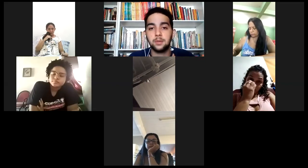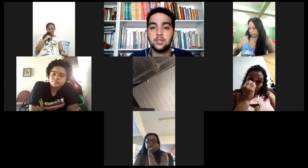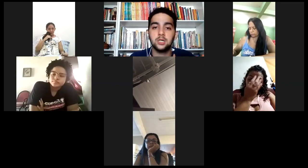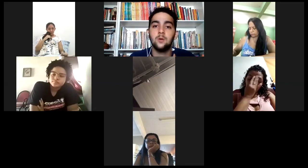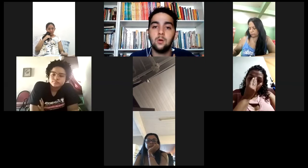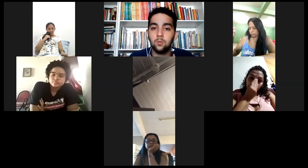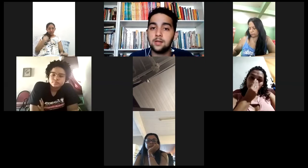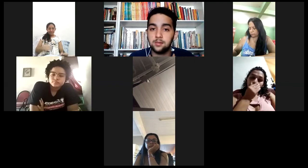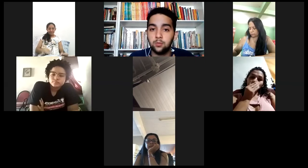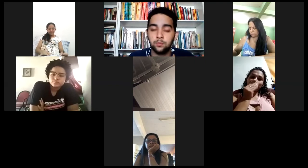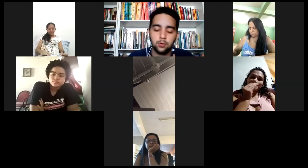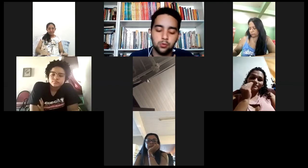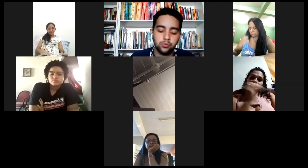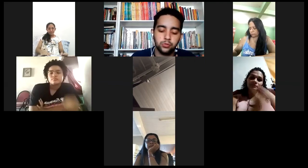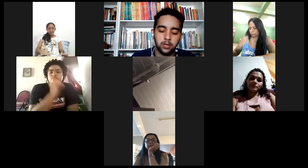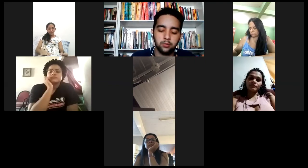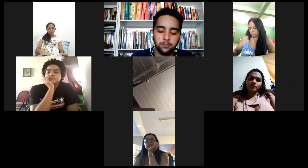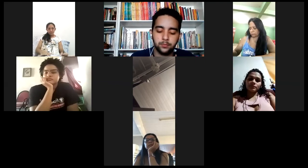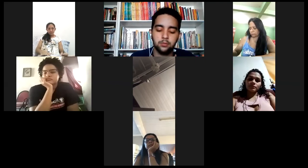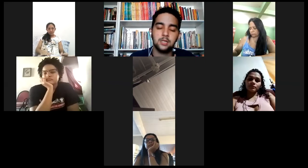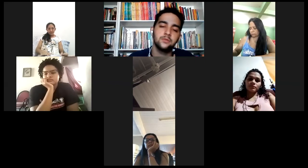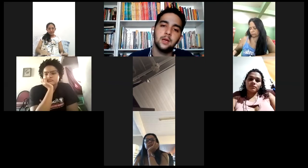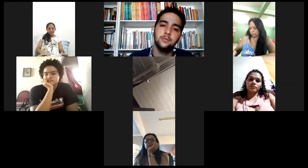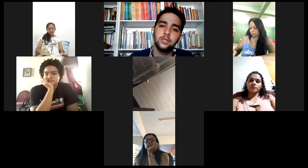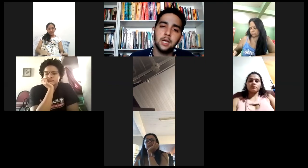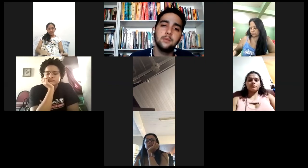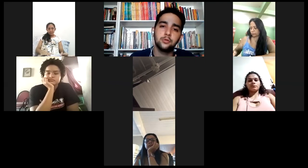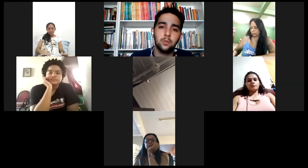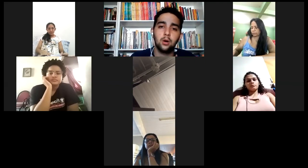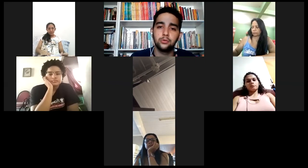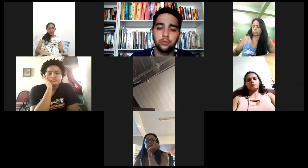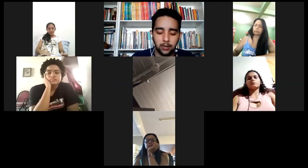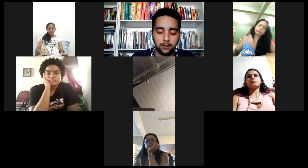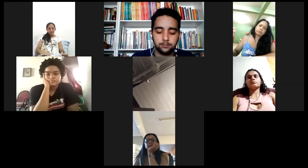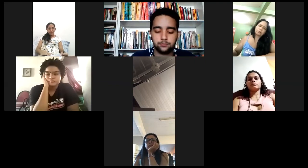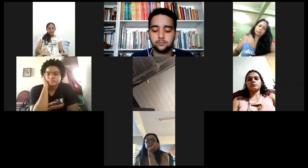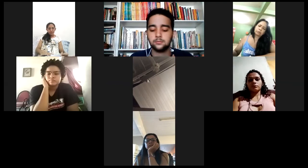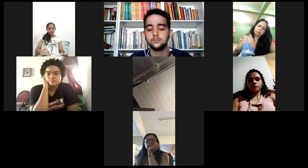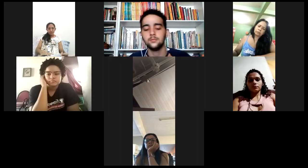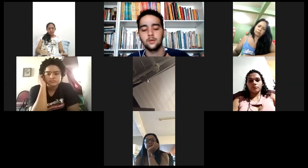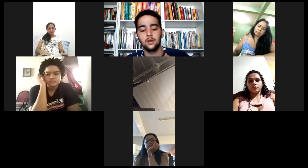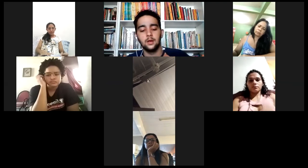verbos que praticam alguma ação com o sujeito. E os advérbios de tempo, de modo, de lugar.